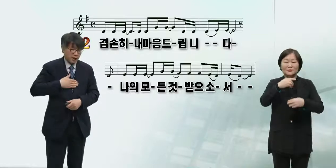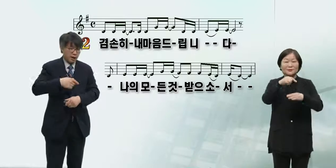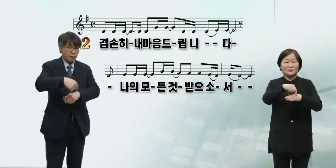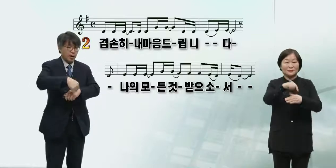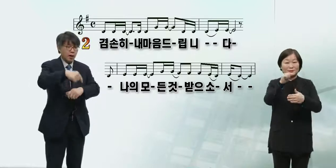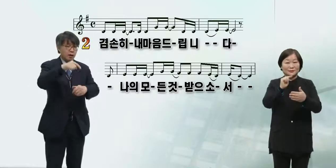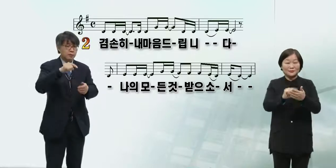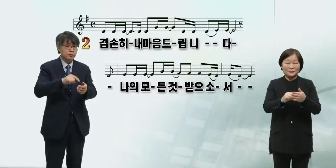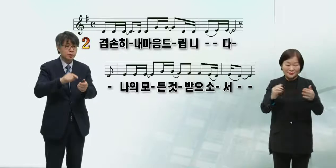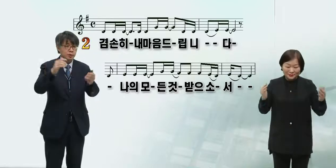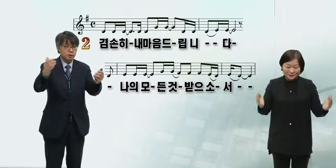내 마음